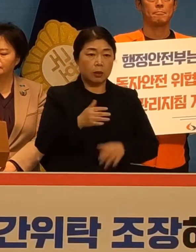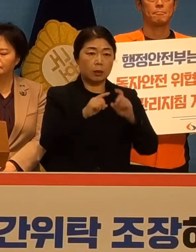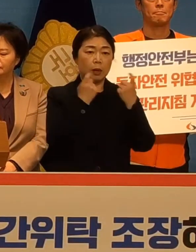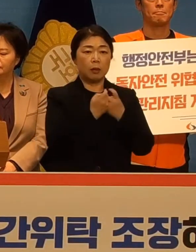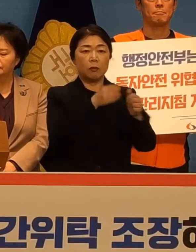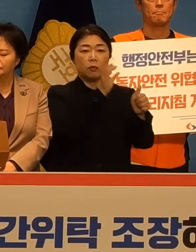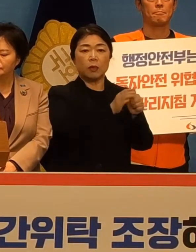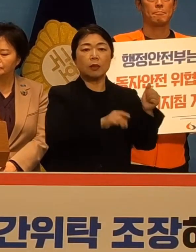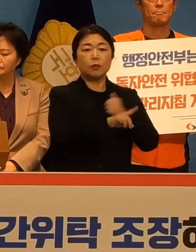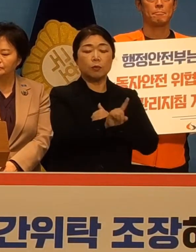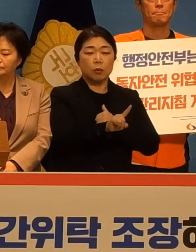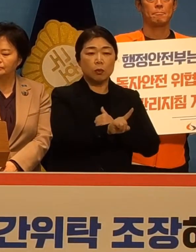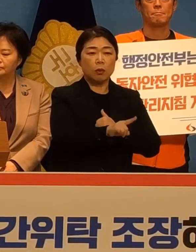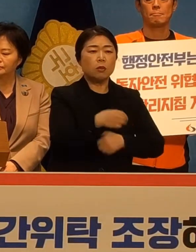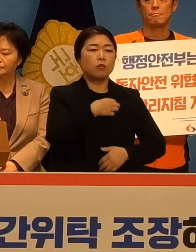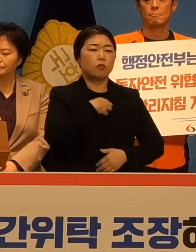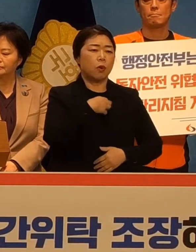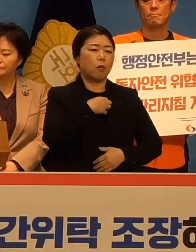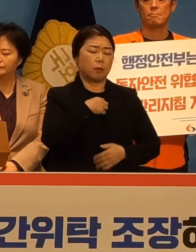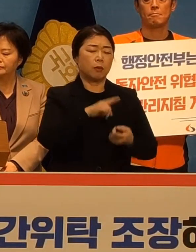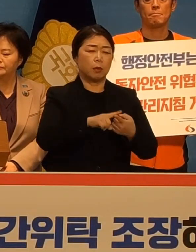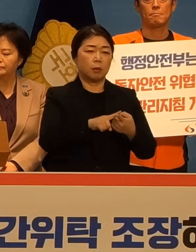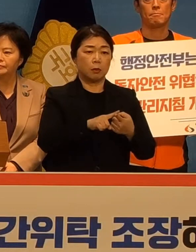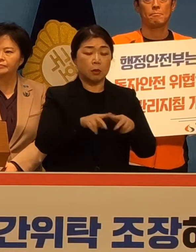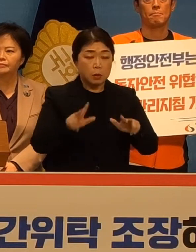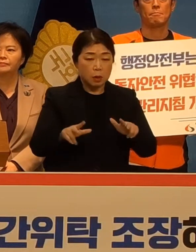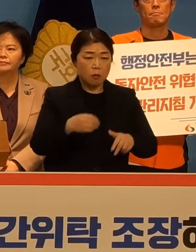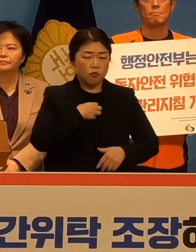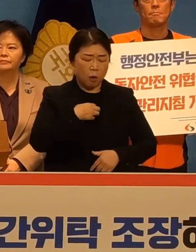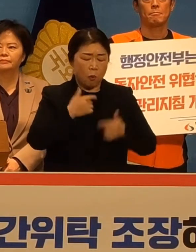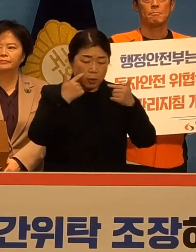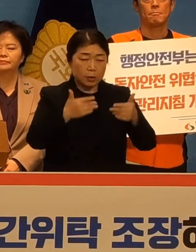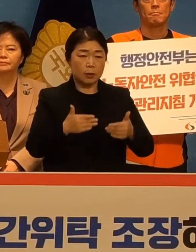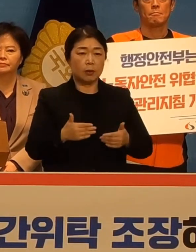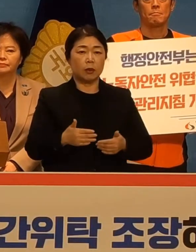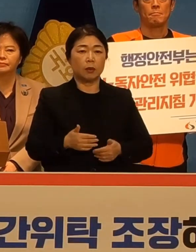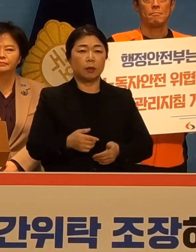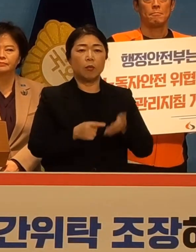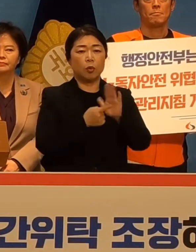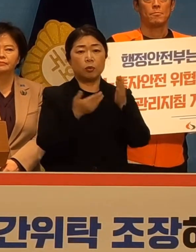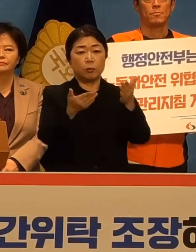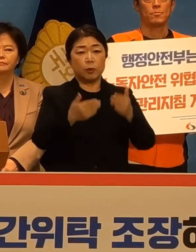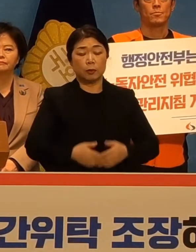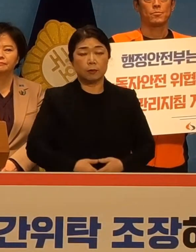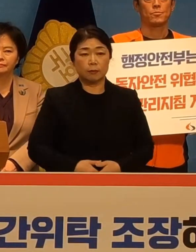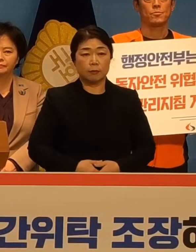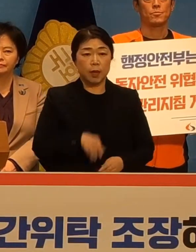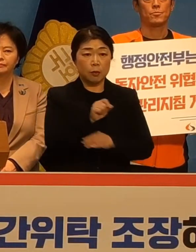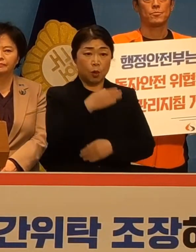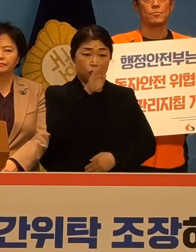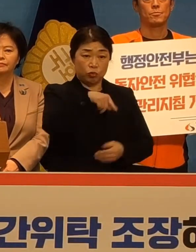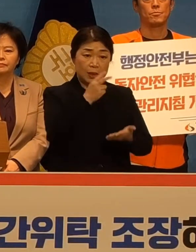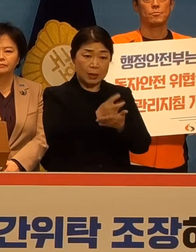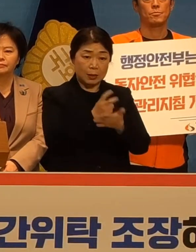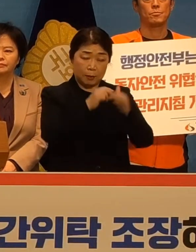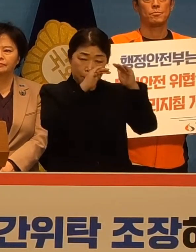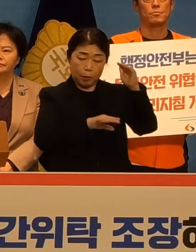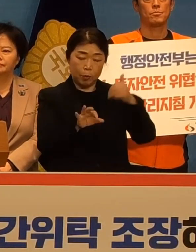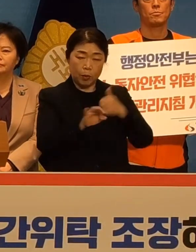그 위험성이 얼마나 현실적인지 보여주는 명백한 사례입니다. 행정안전부의 지침은